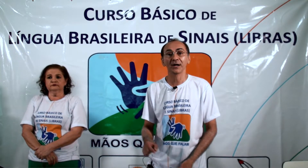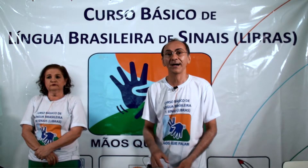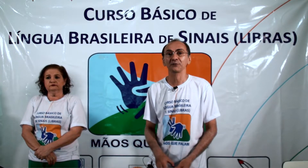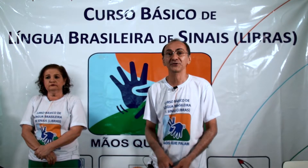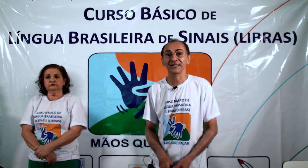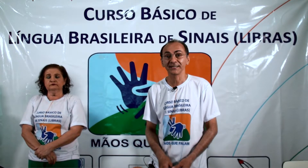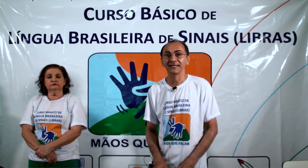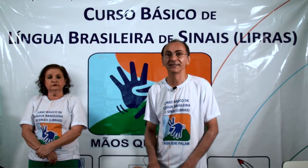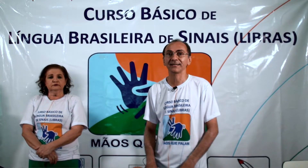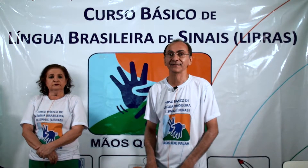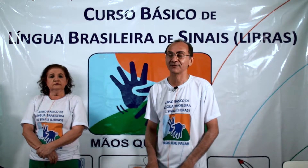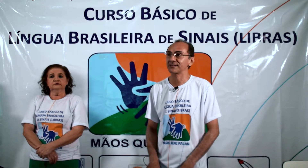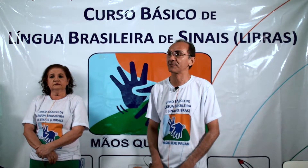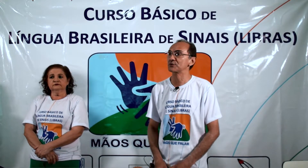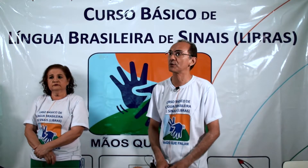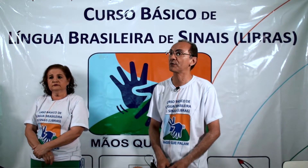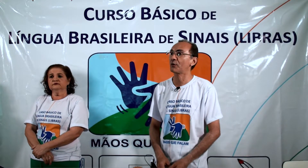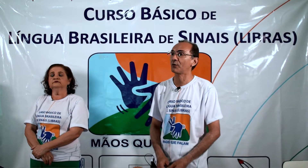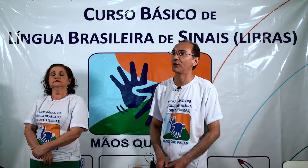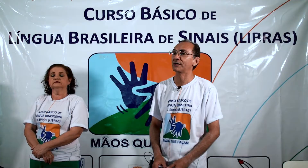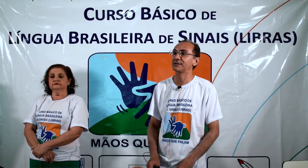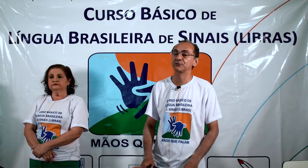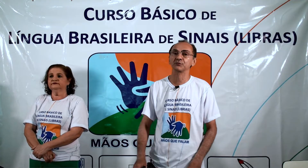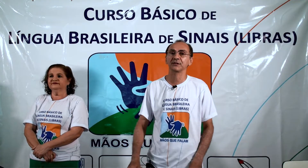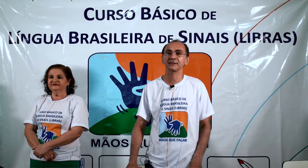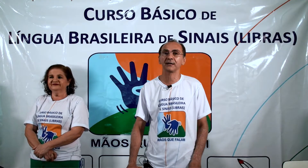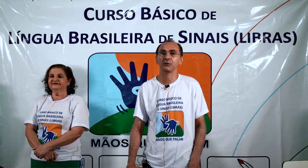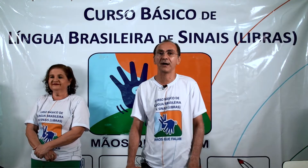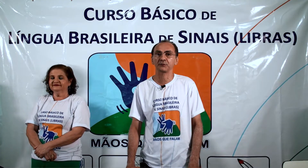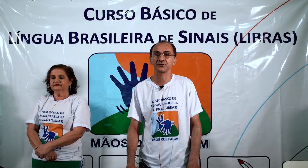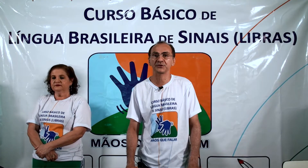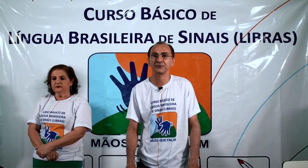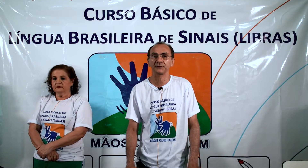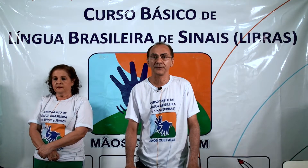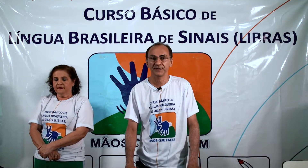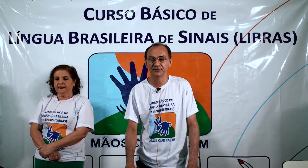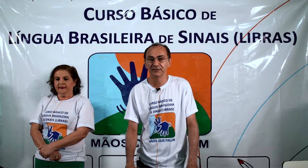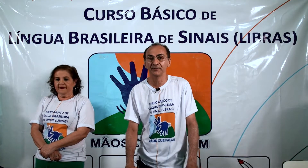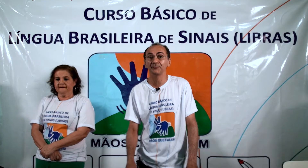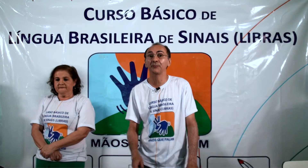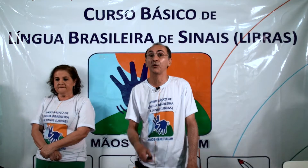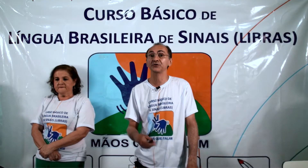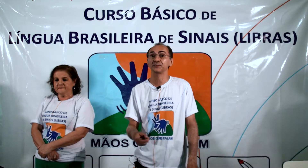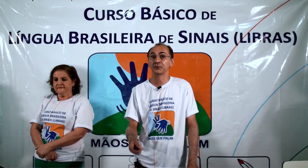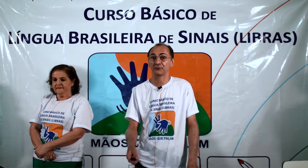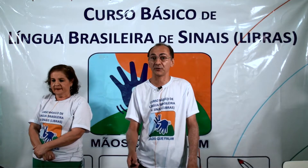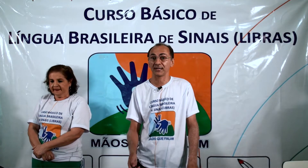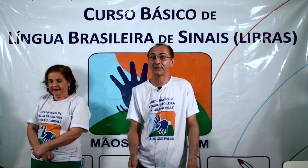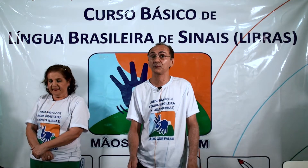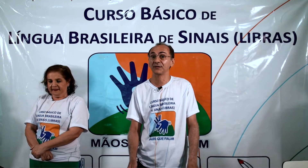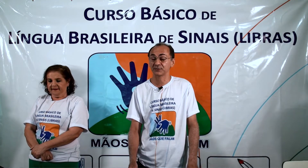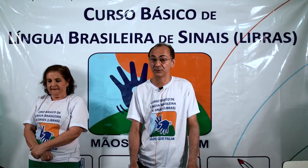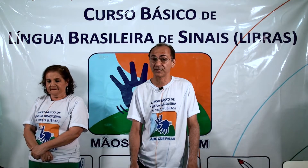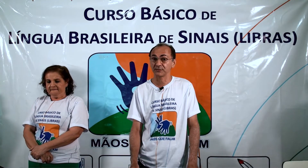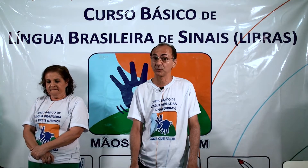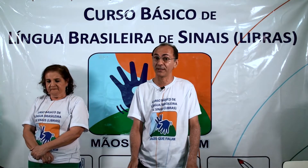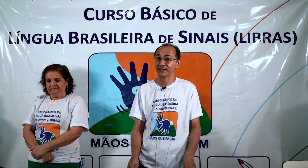bocal de caneta, que às vezes a pessoa coloca dentro do canal auditivo. Isso também pode provocar uma surdez. Não é que